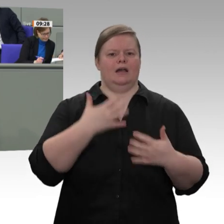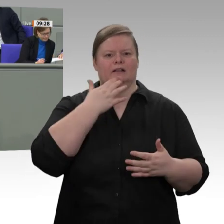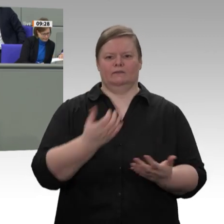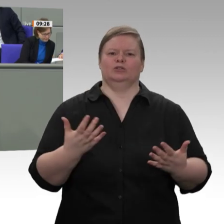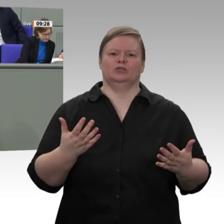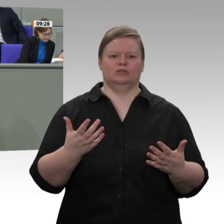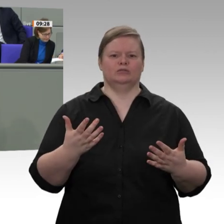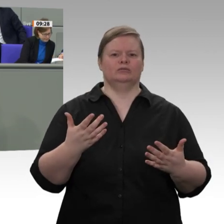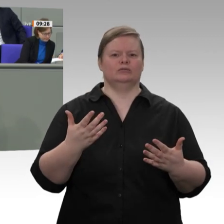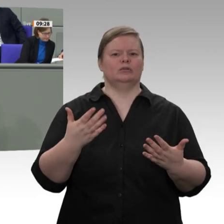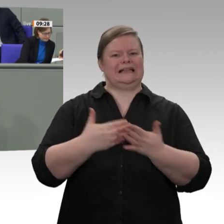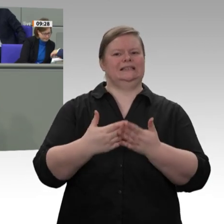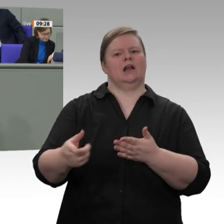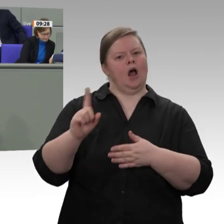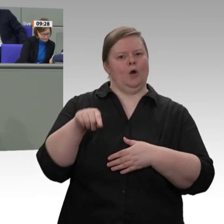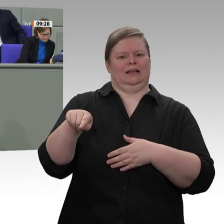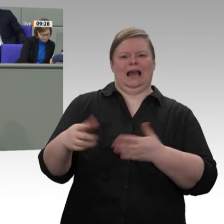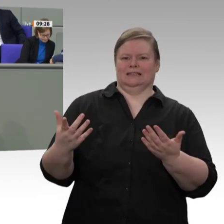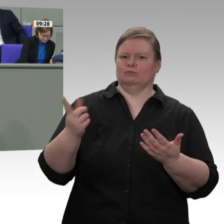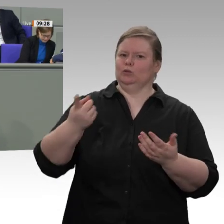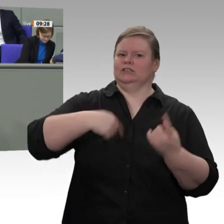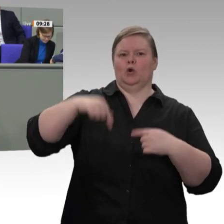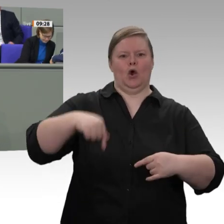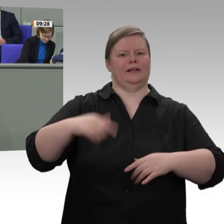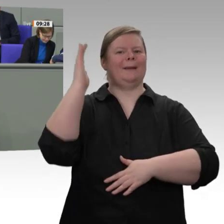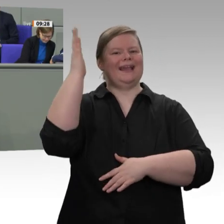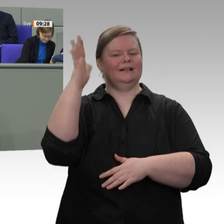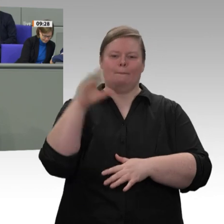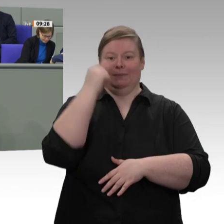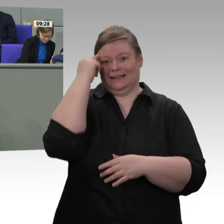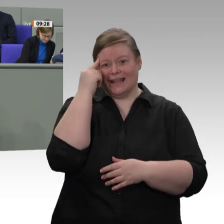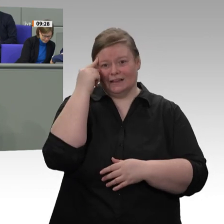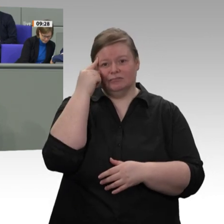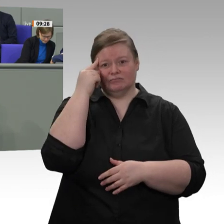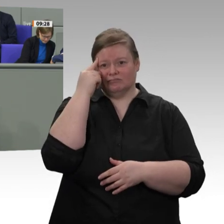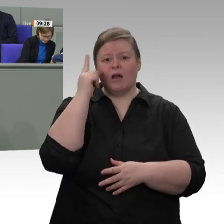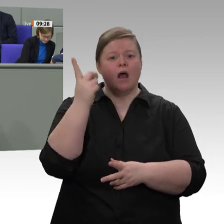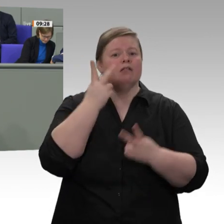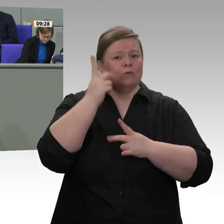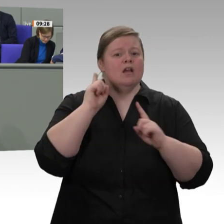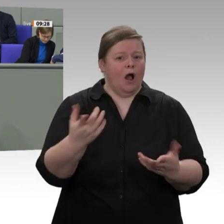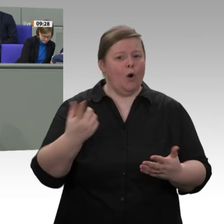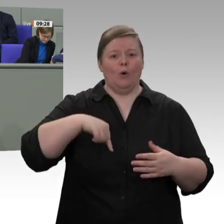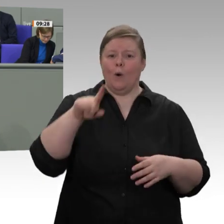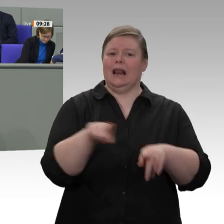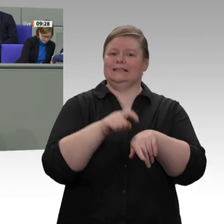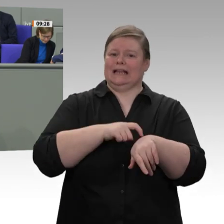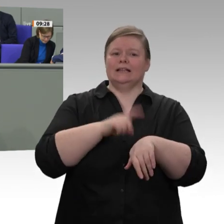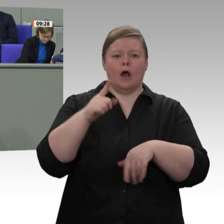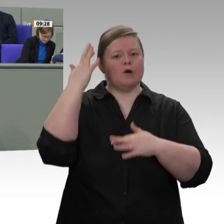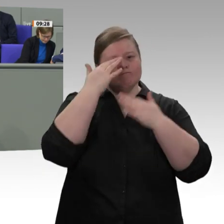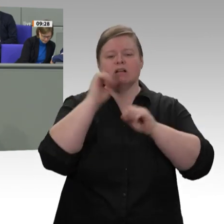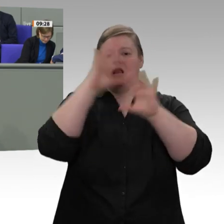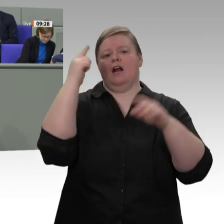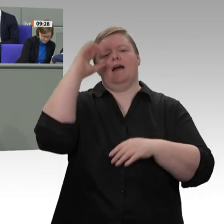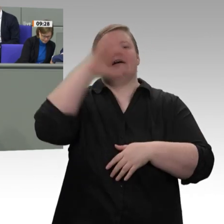Aber es geht noch um mehr. Es geht um die Selbstvergewisserung, ob das, was uns das Grundgesetz als Handlungsanleitung mit auf